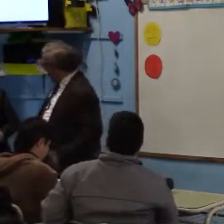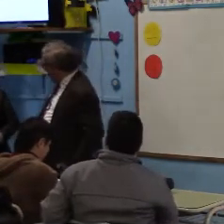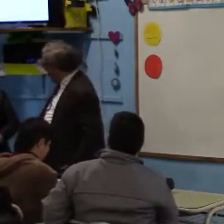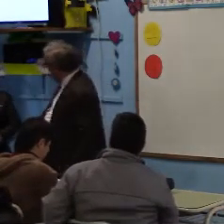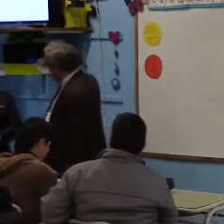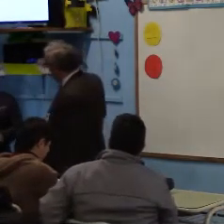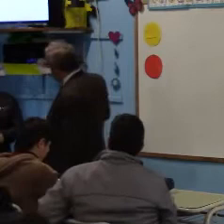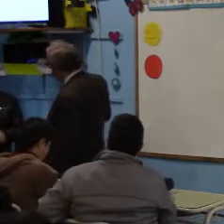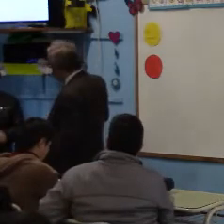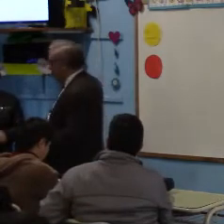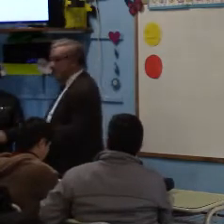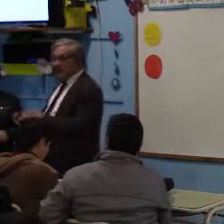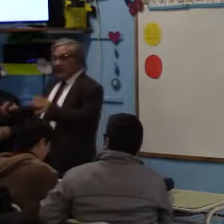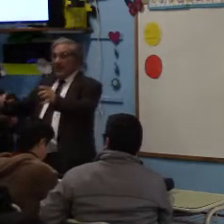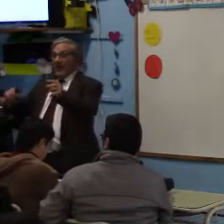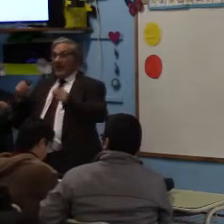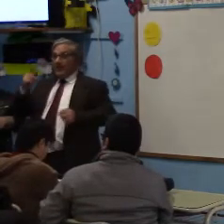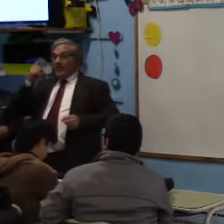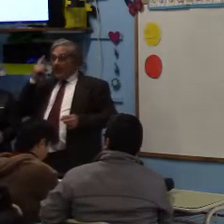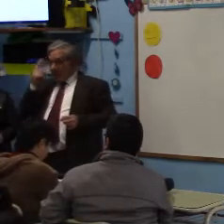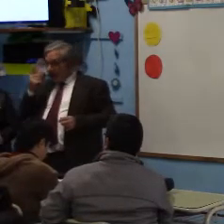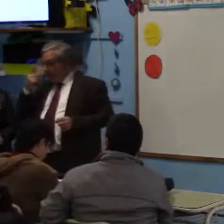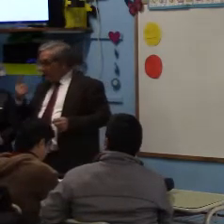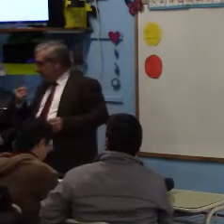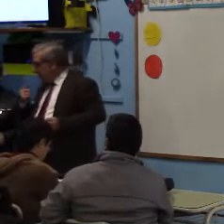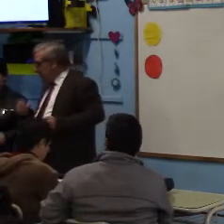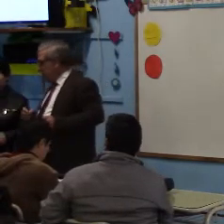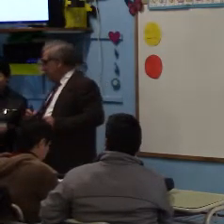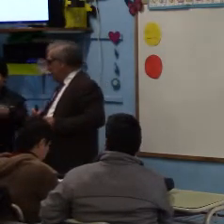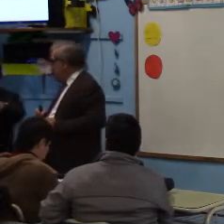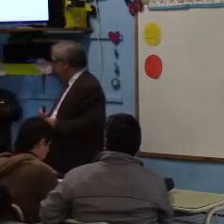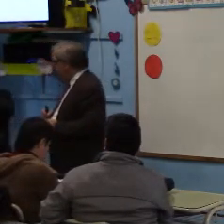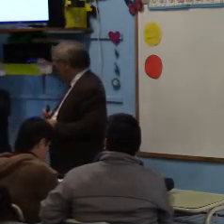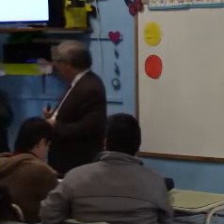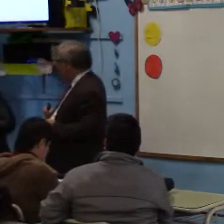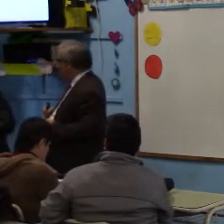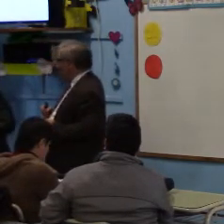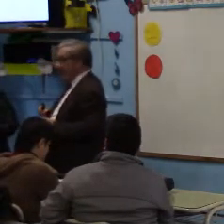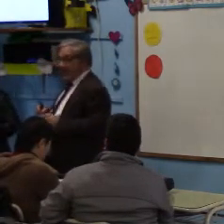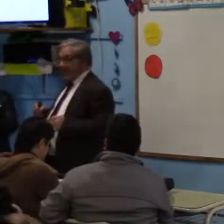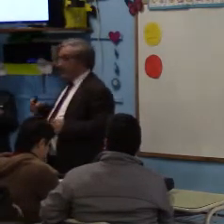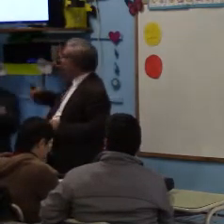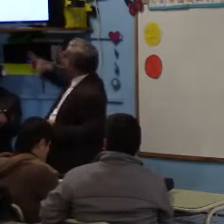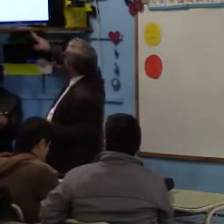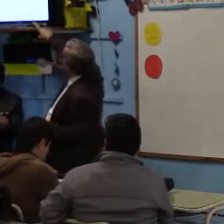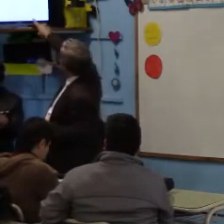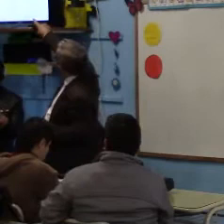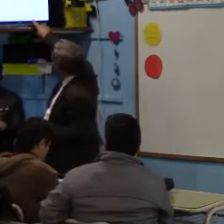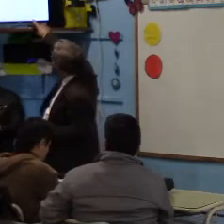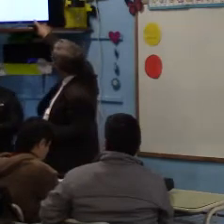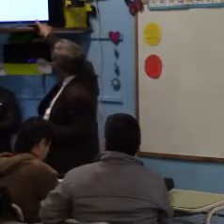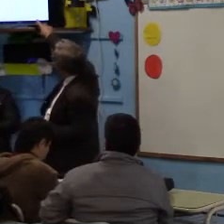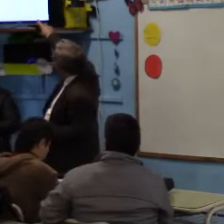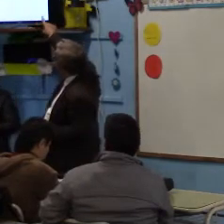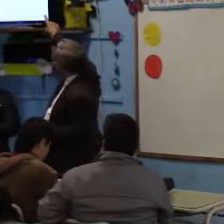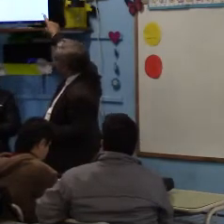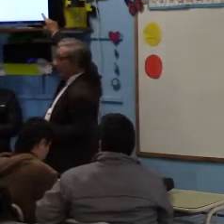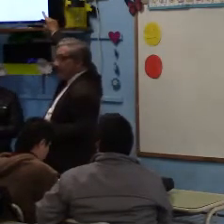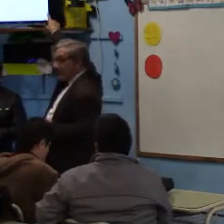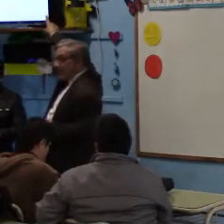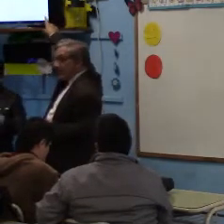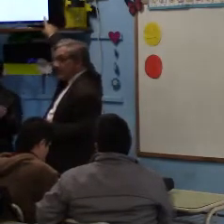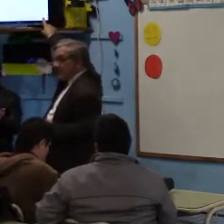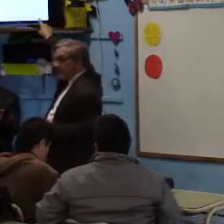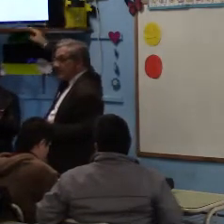¿Está bien, hermana? ¿Está bien? El primer plan de Dios era que las personas